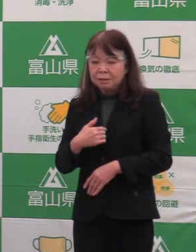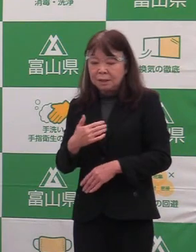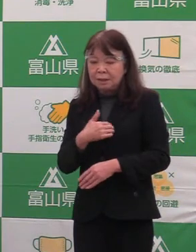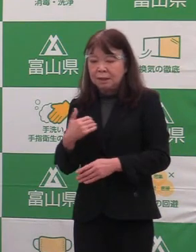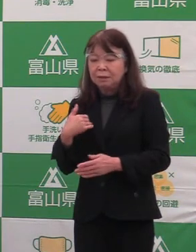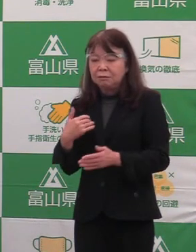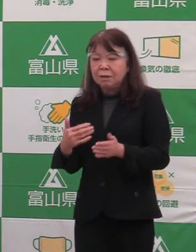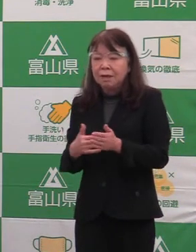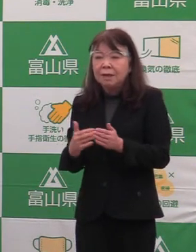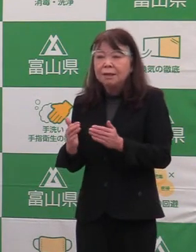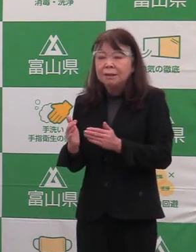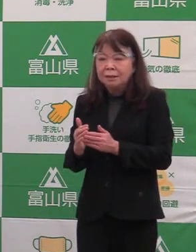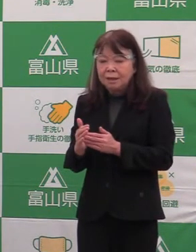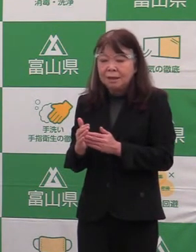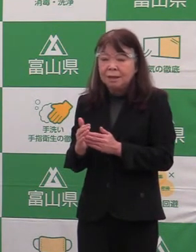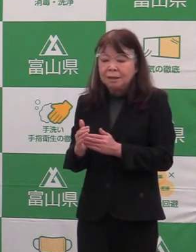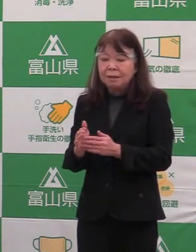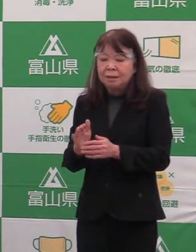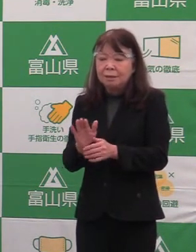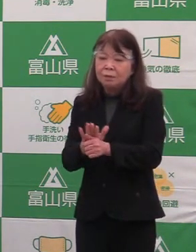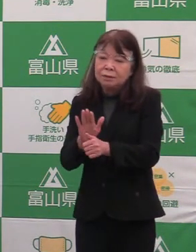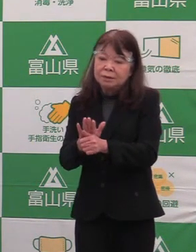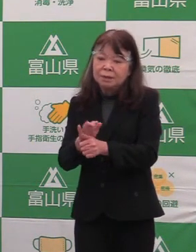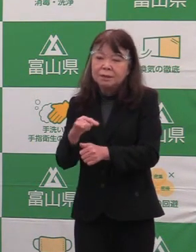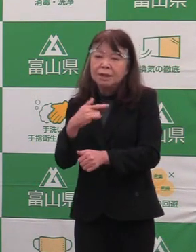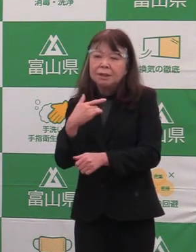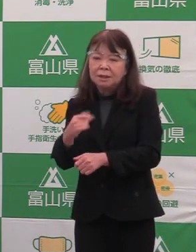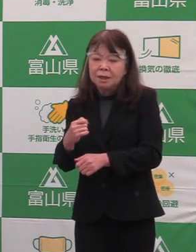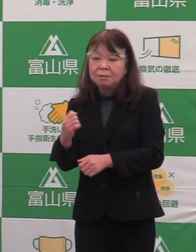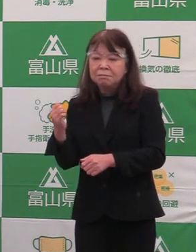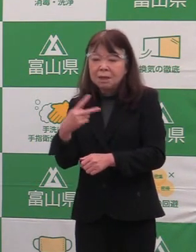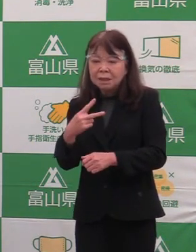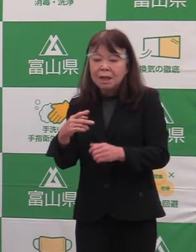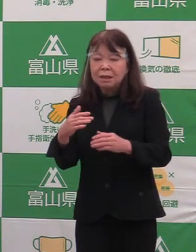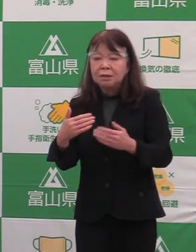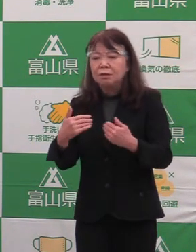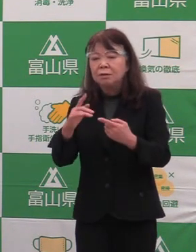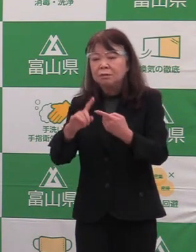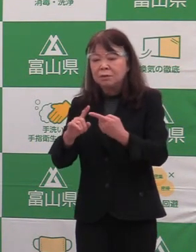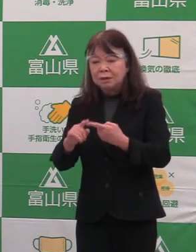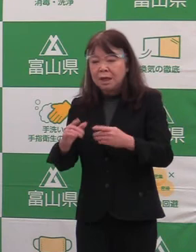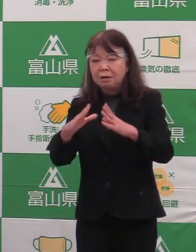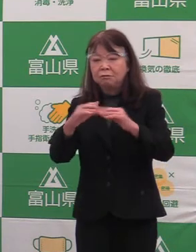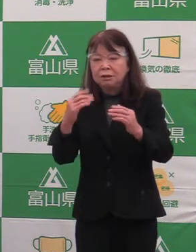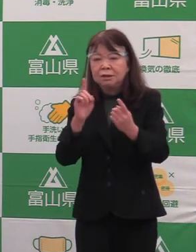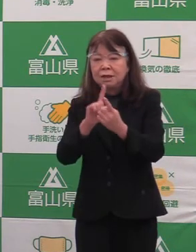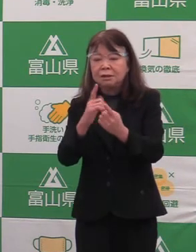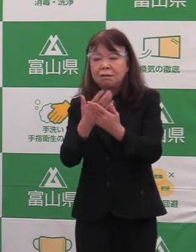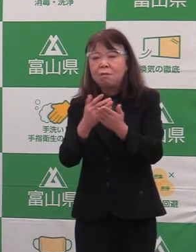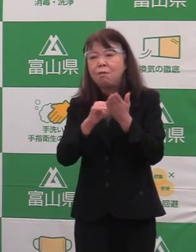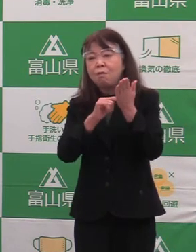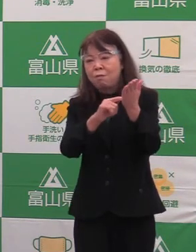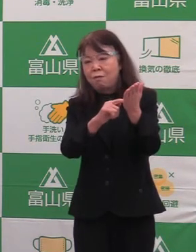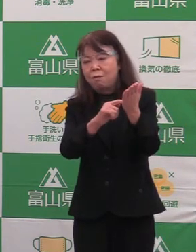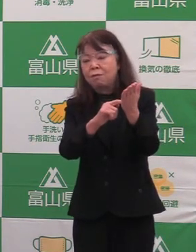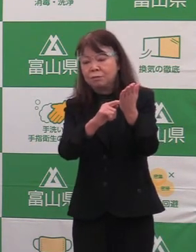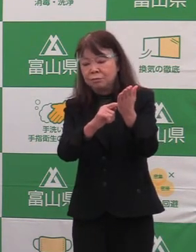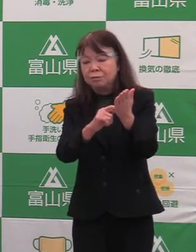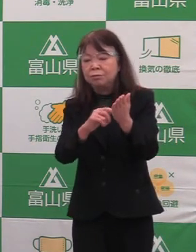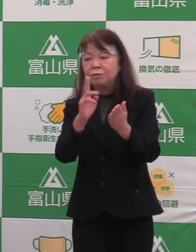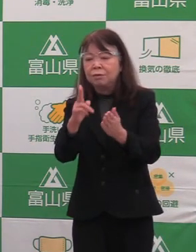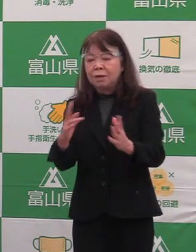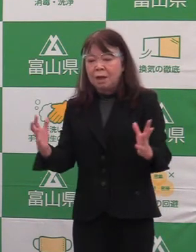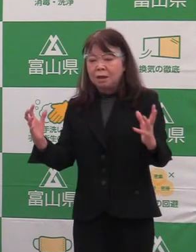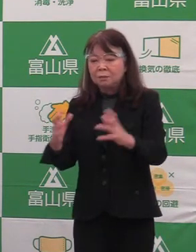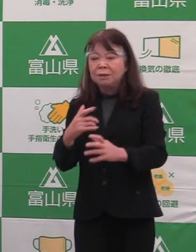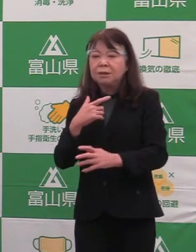るご支援はする、また国に対して要望すべきことは取りまとめてする、そんな場にできれば